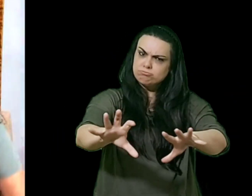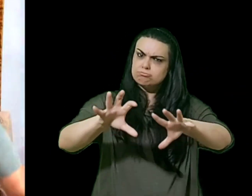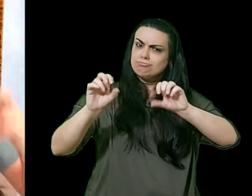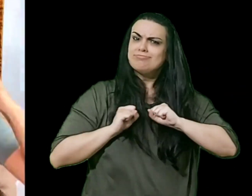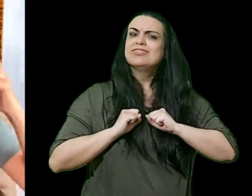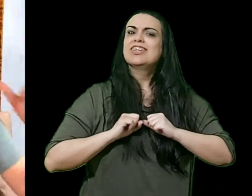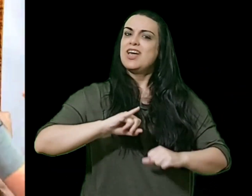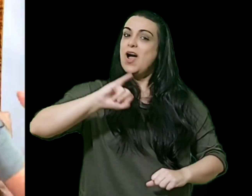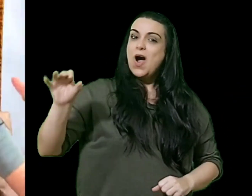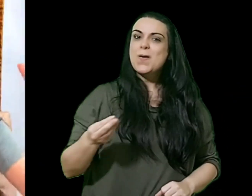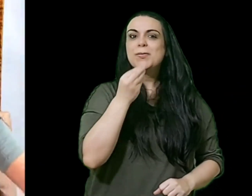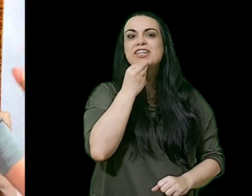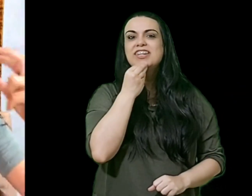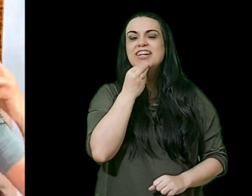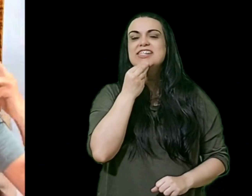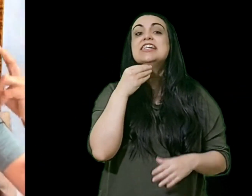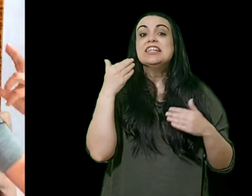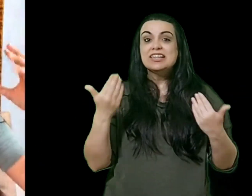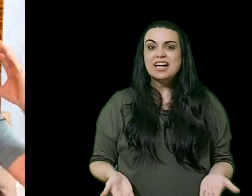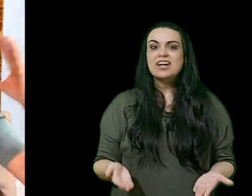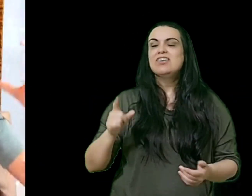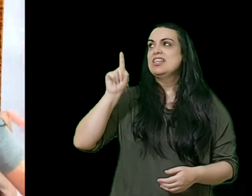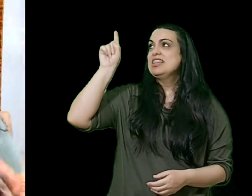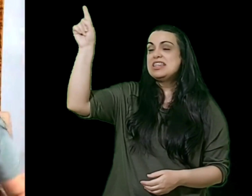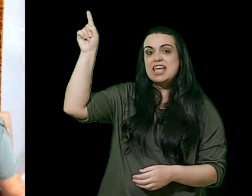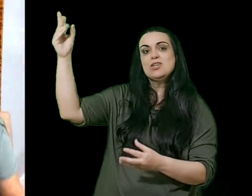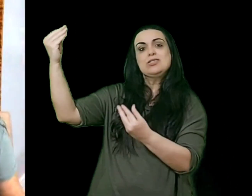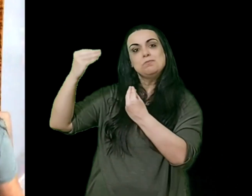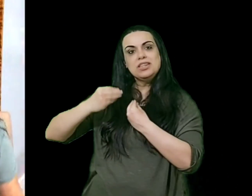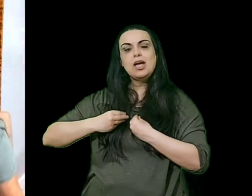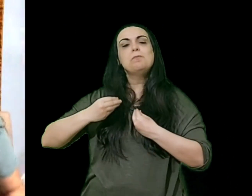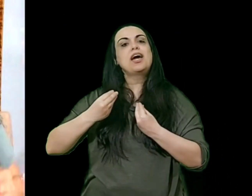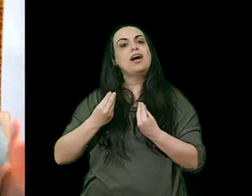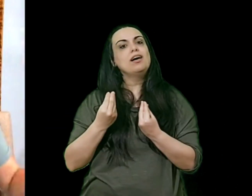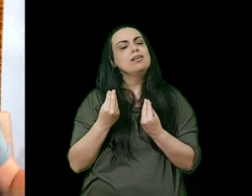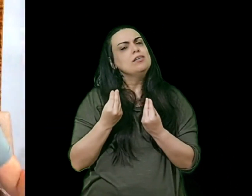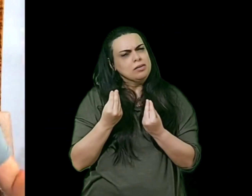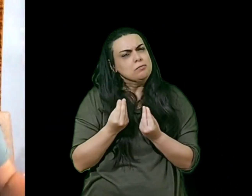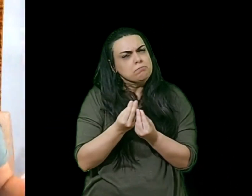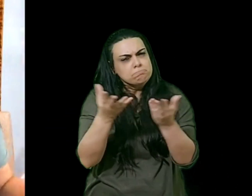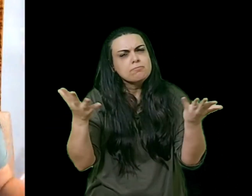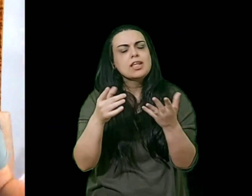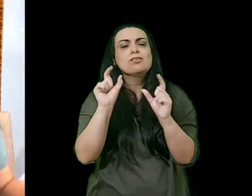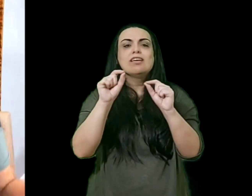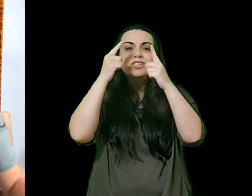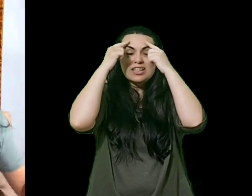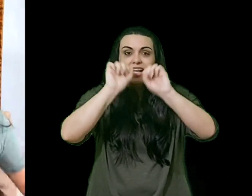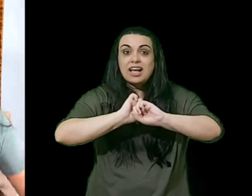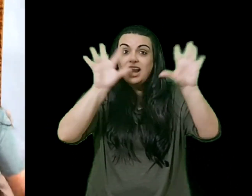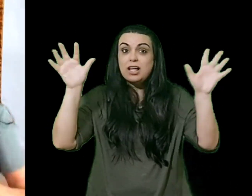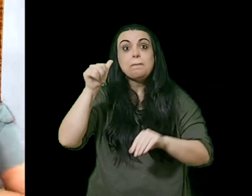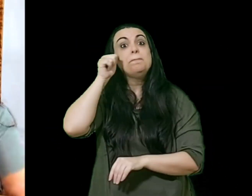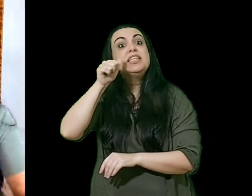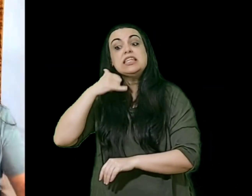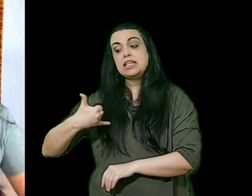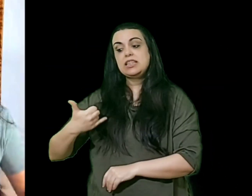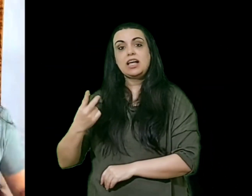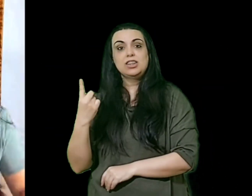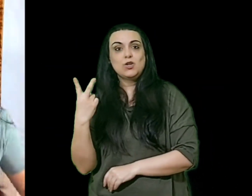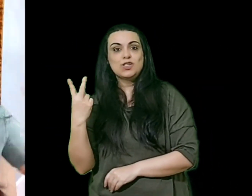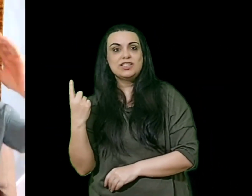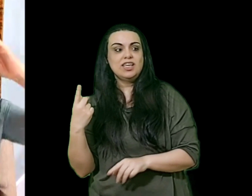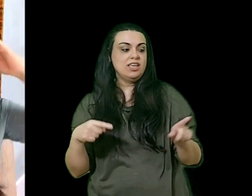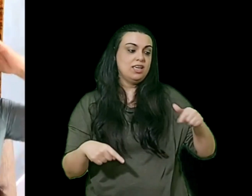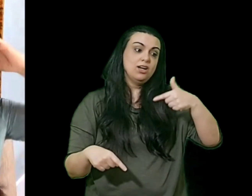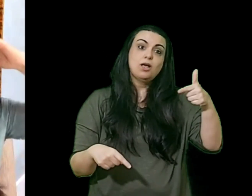oportunidade. E aí Deus me deu esse discernimento para trazer essa clareza para vocês. Uma menina de 12 anos e uma